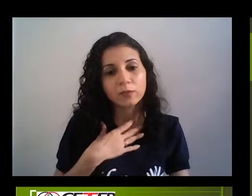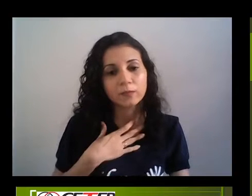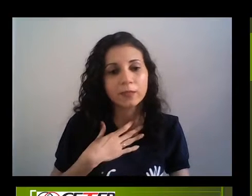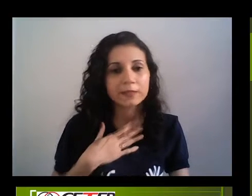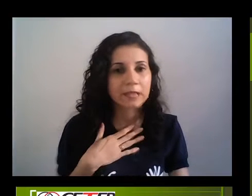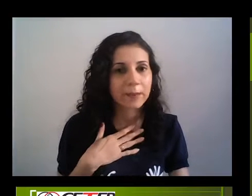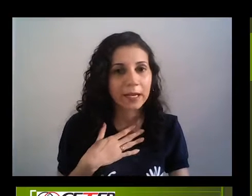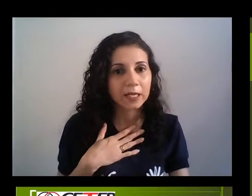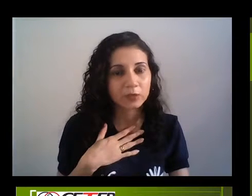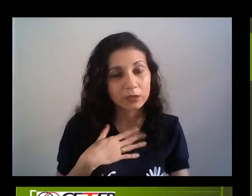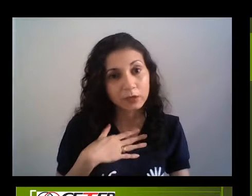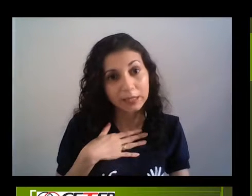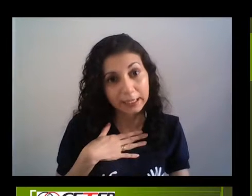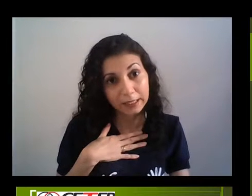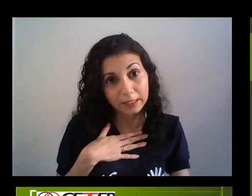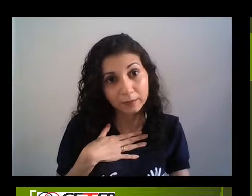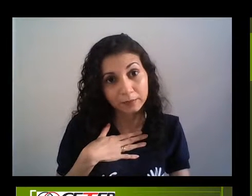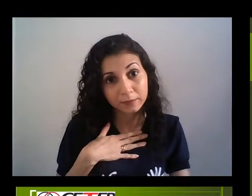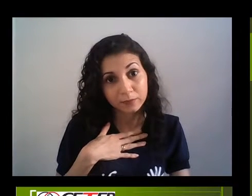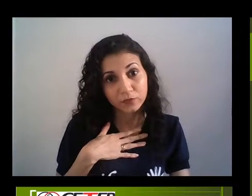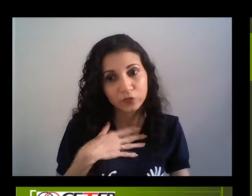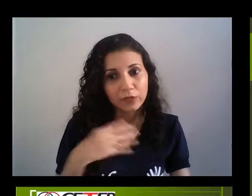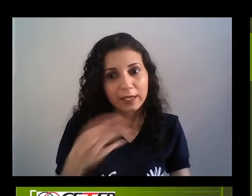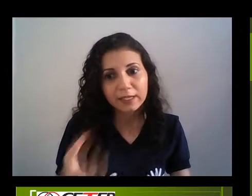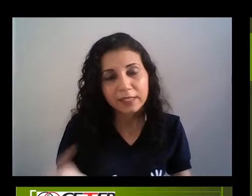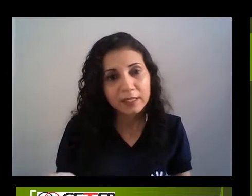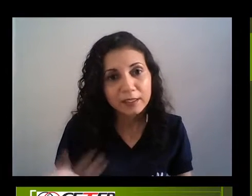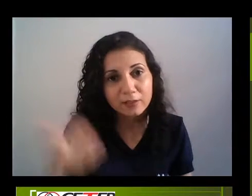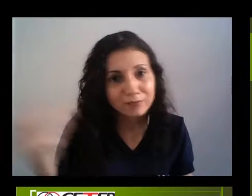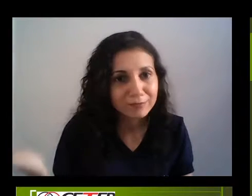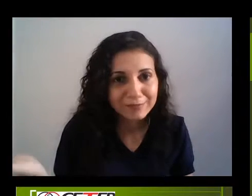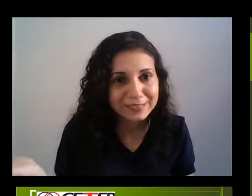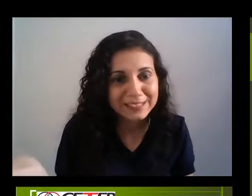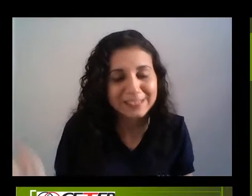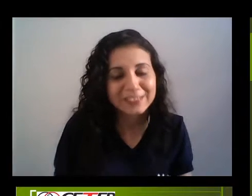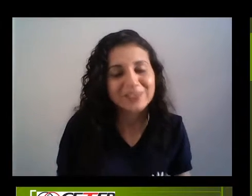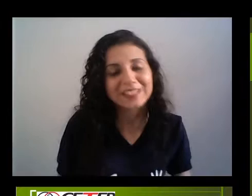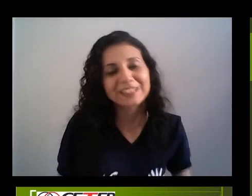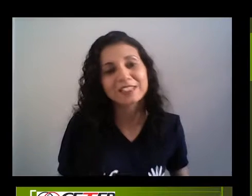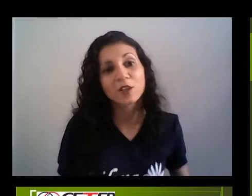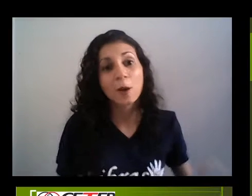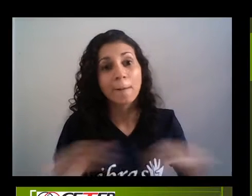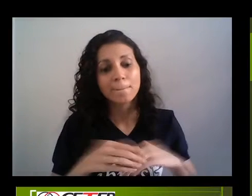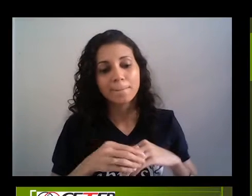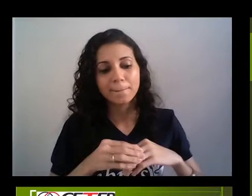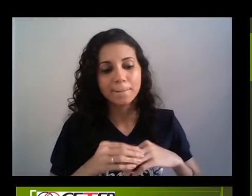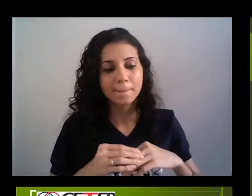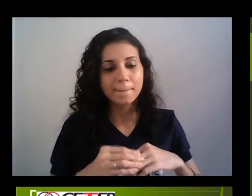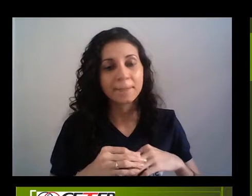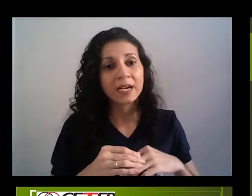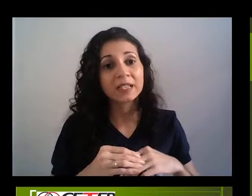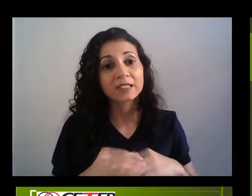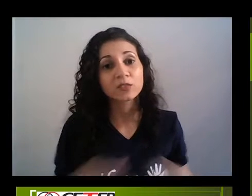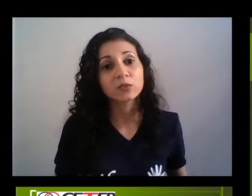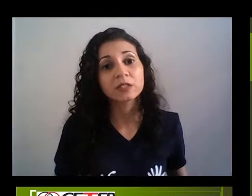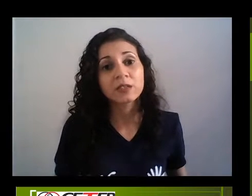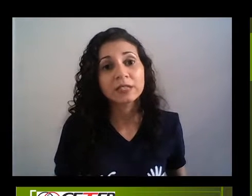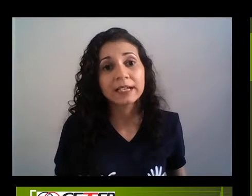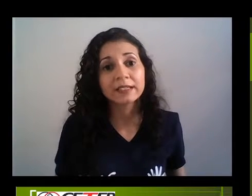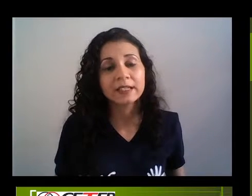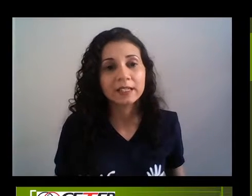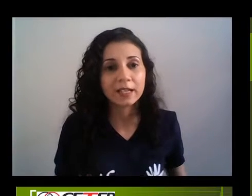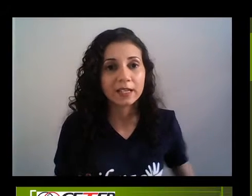quero ensinar para ele o sinal de cadeira. Se eu falar cadeira, ele não faz sentido. Mas o